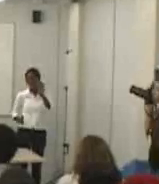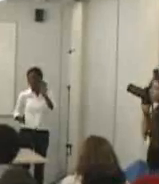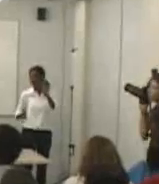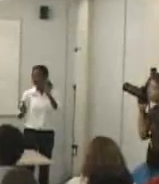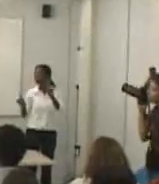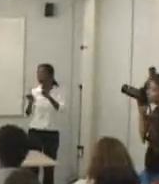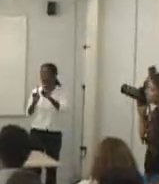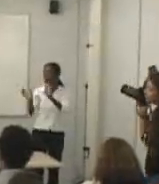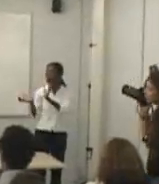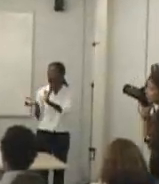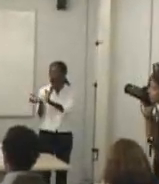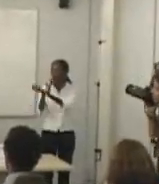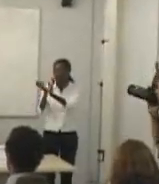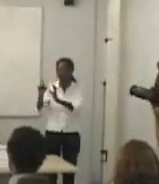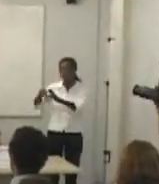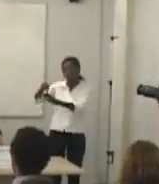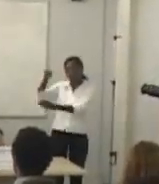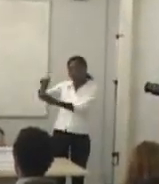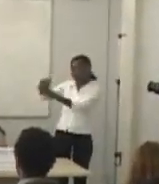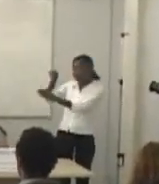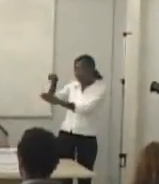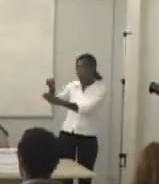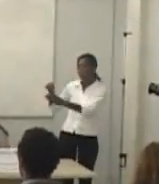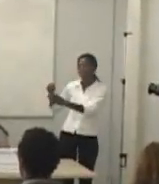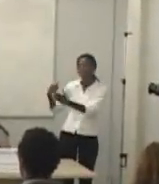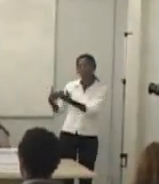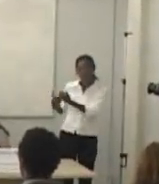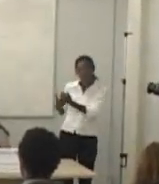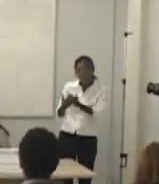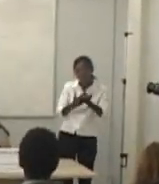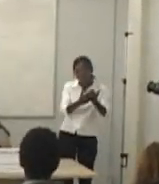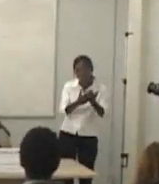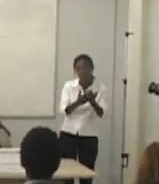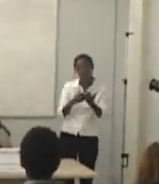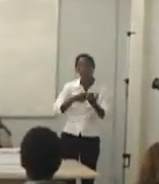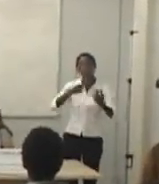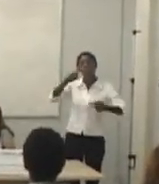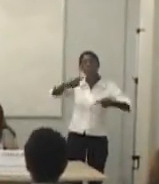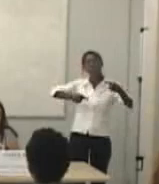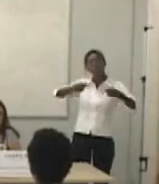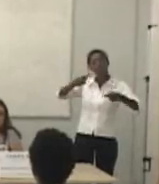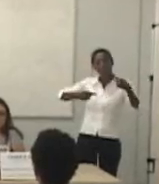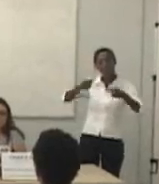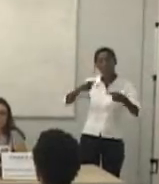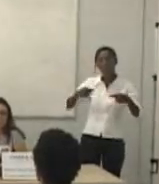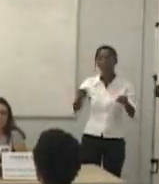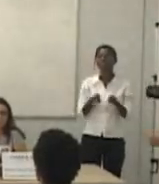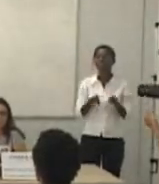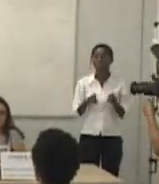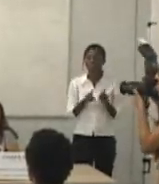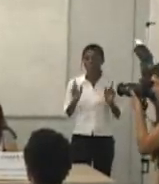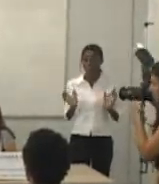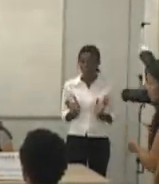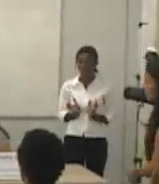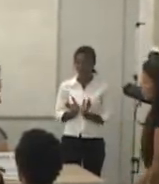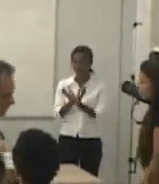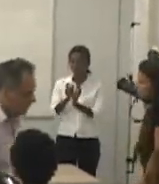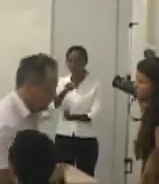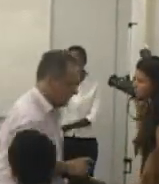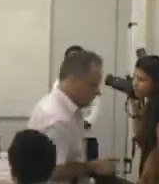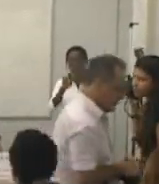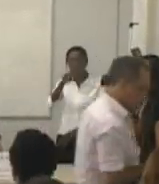comissão eleitoral mais uma vez a disposição de organizar esses debates a comunidade xerem que tá aqui para nos